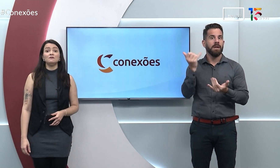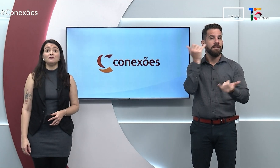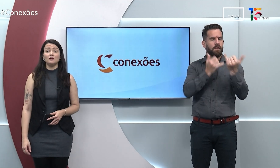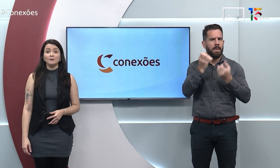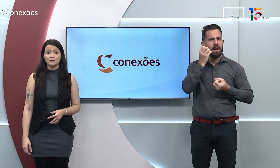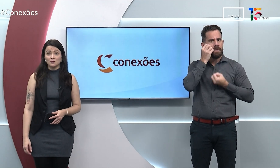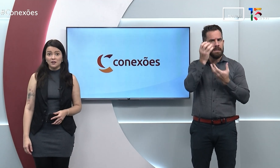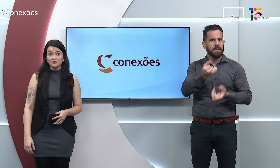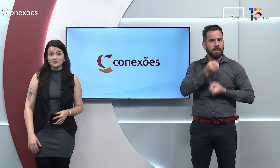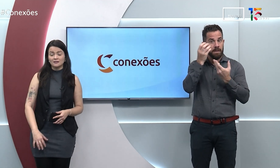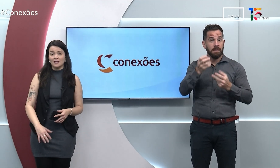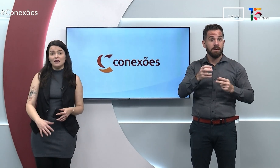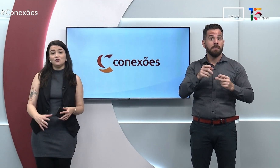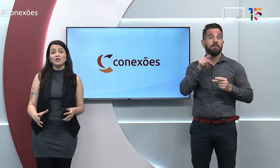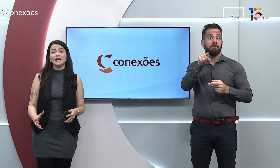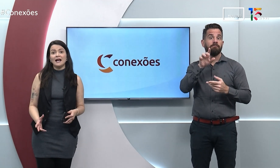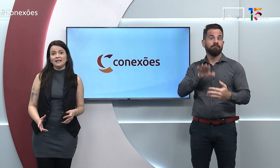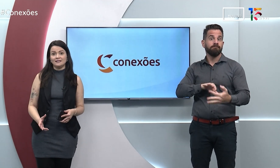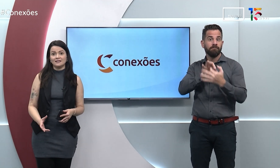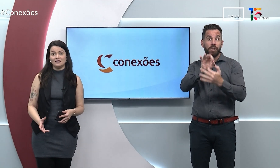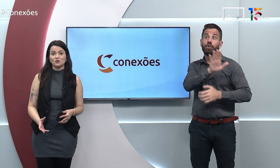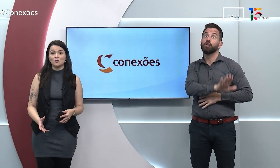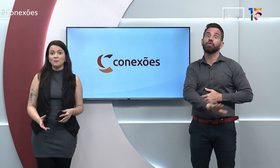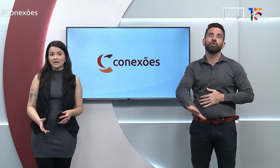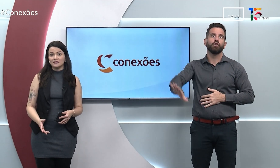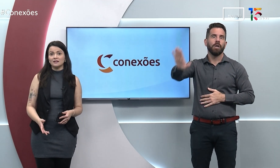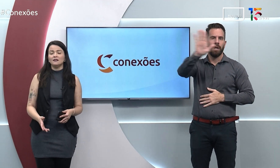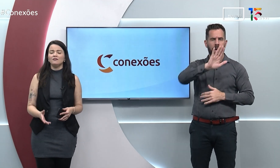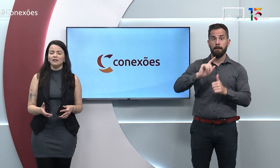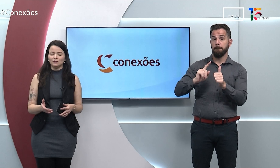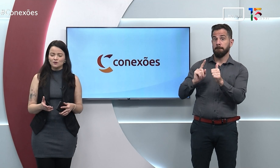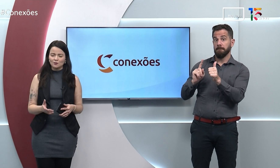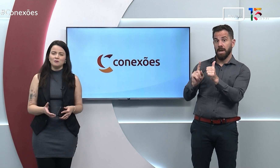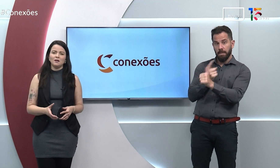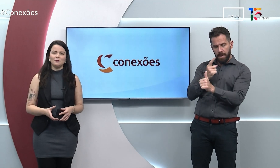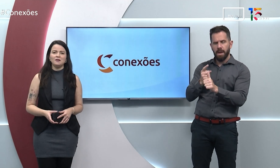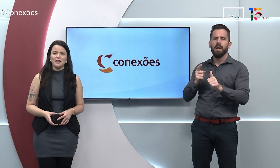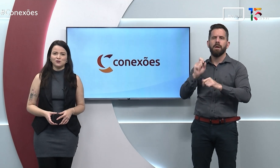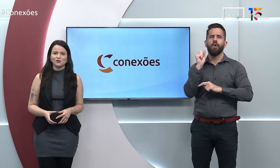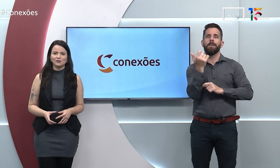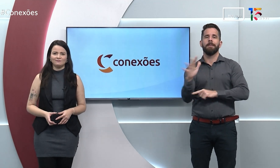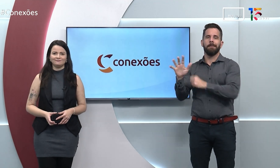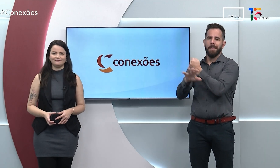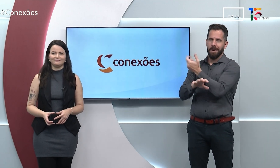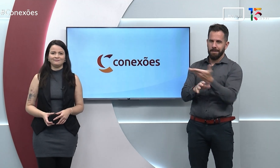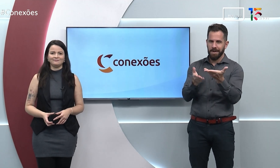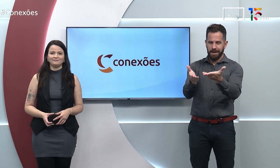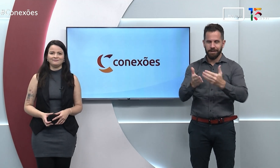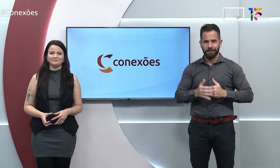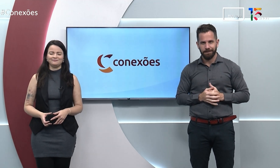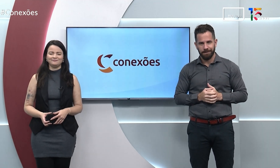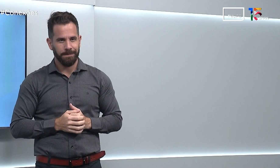nossas informações gerais e a gente começa falando sobre meio ambiente.